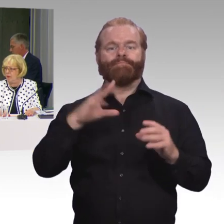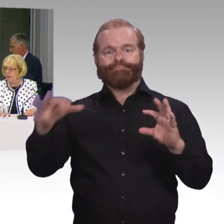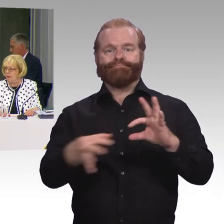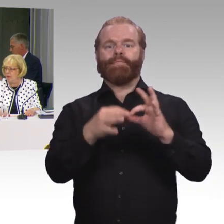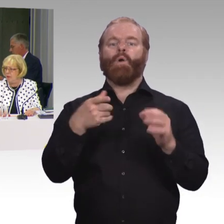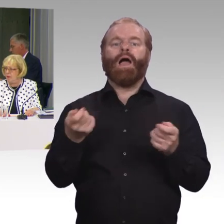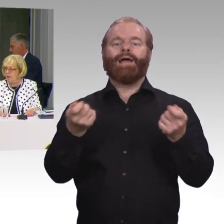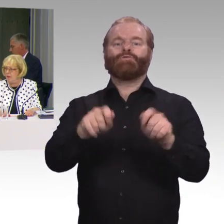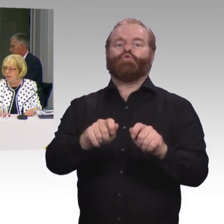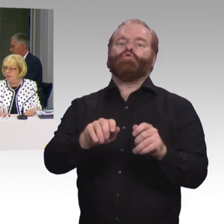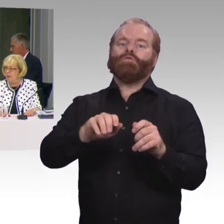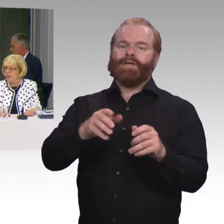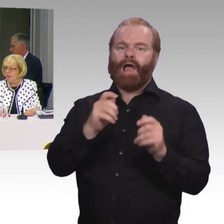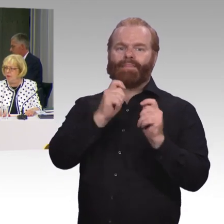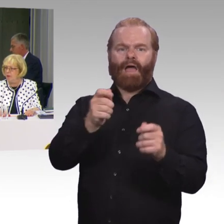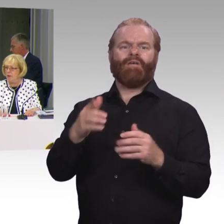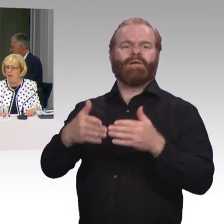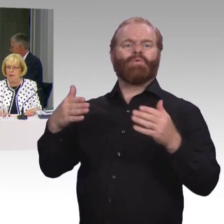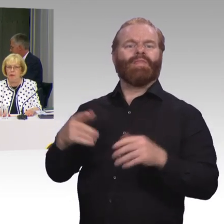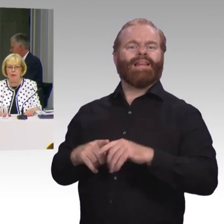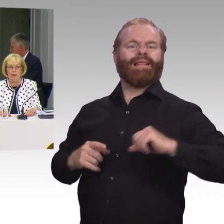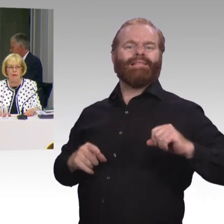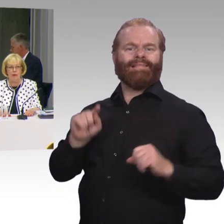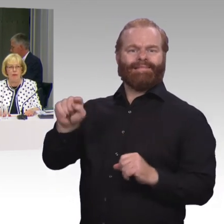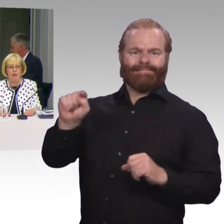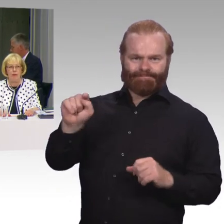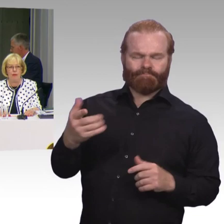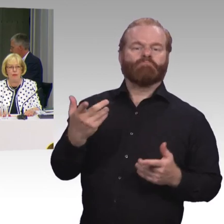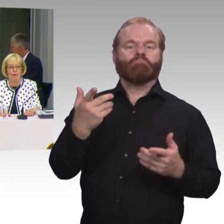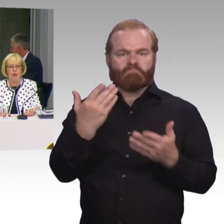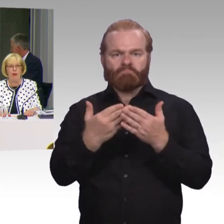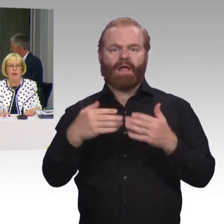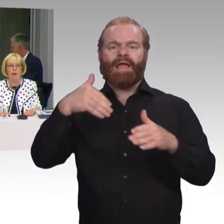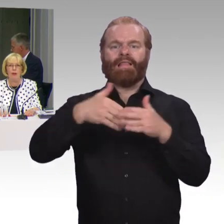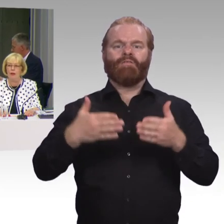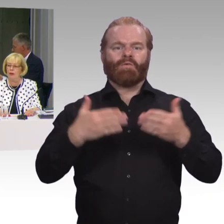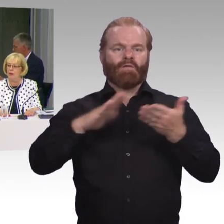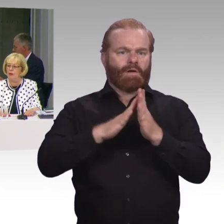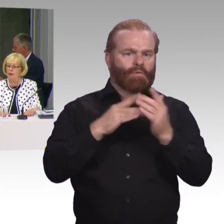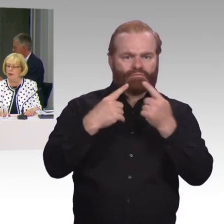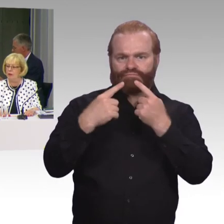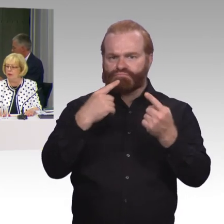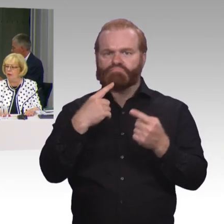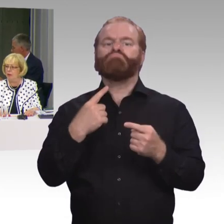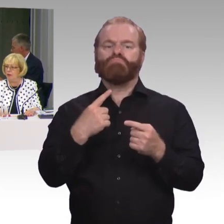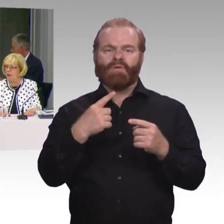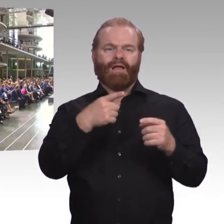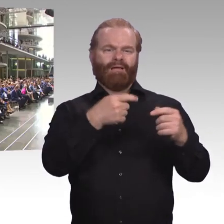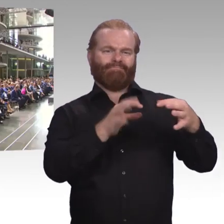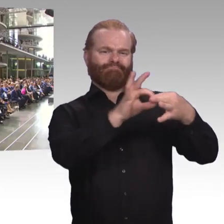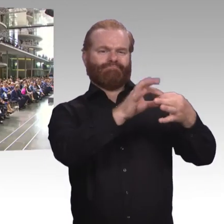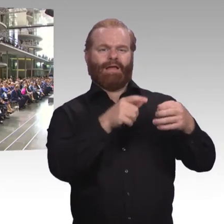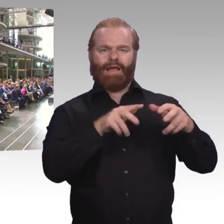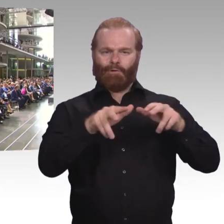vorgesehen. Mangels Widerspruch ist das so beschlossen. Dann erteile ich jetzt das Wort zur Abgabe einer Regierungserklärung der Bundesministerin der